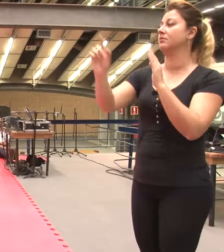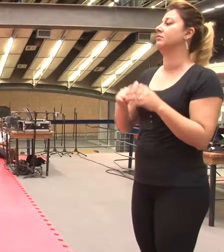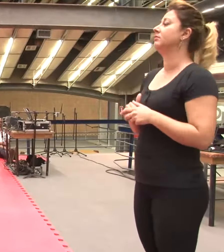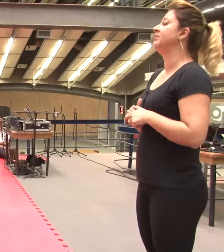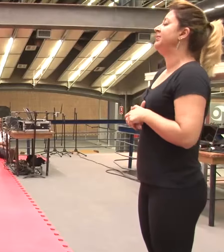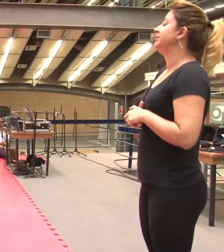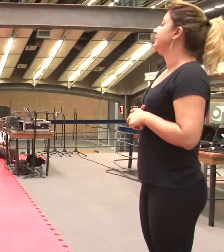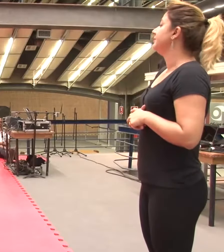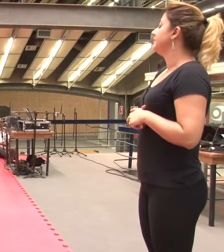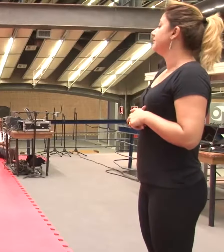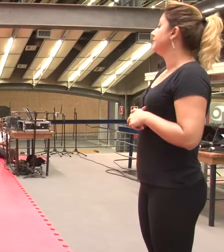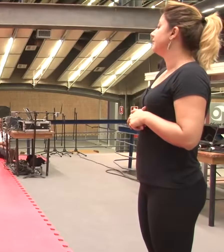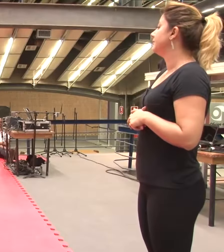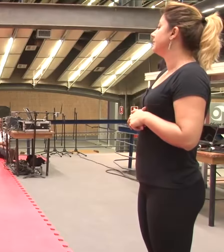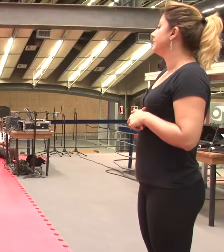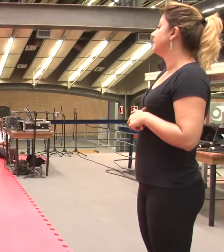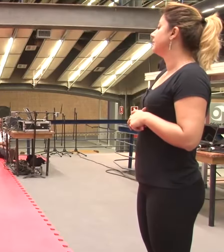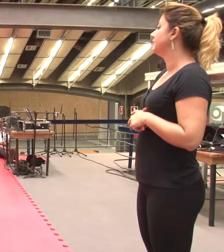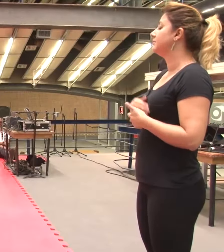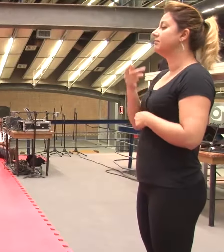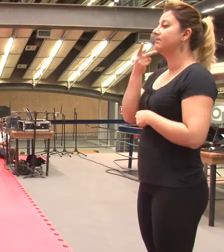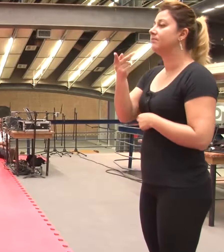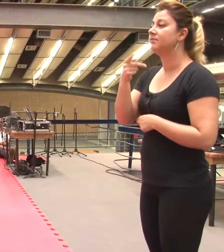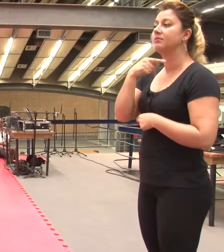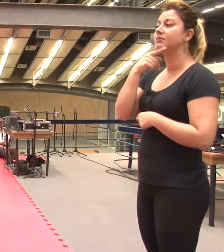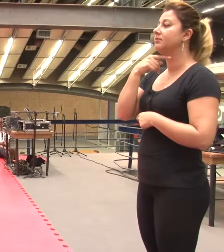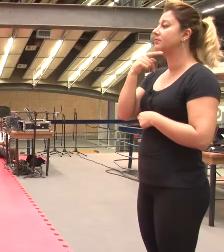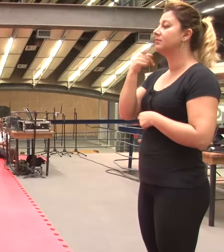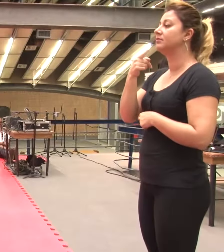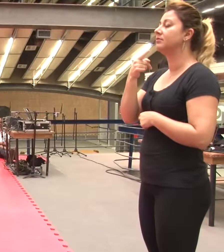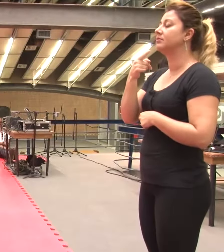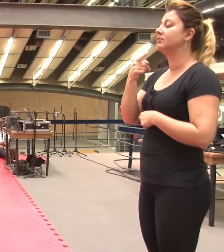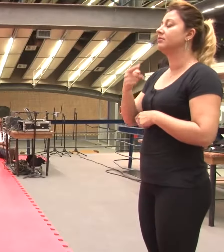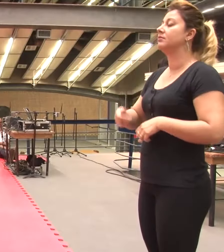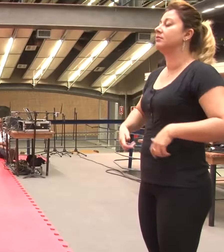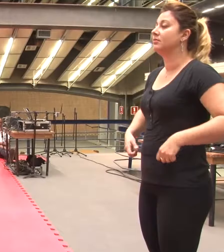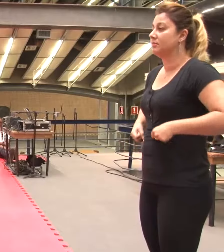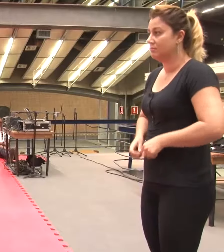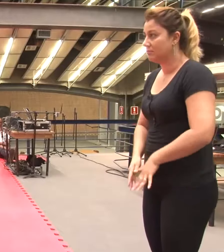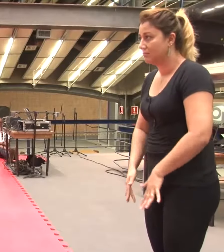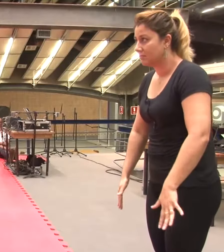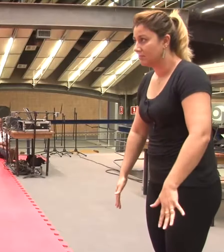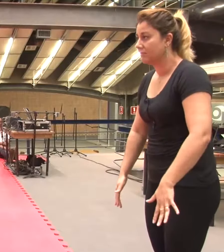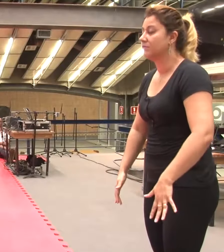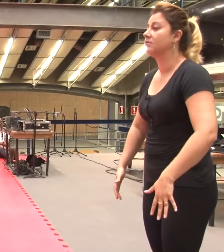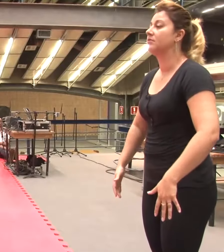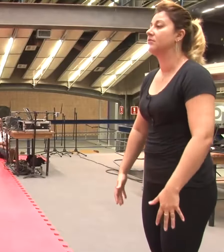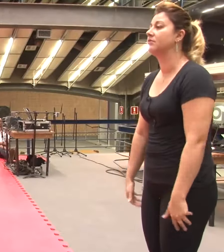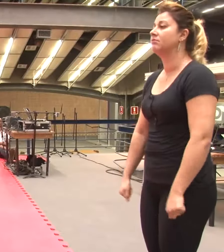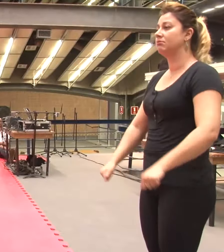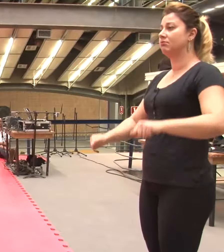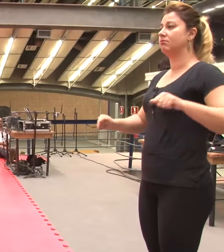viam. E aí, sem uma palavra, ergueu as saias do vestido e expôs a Dona Isabel as